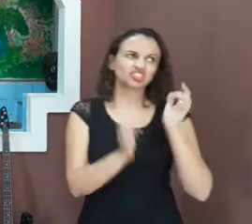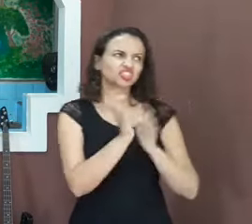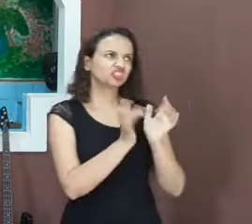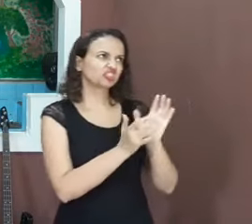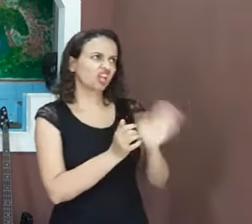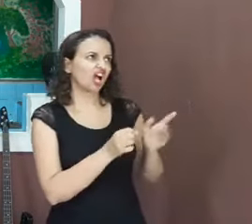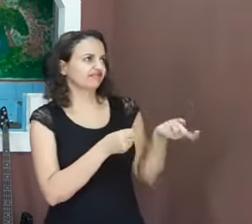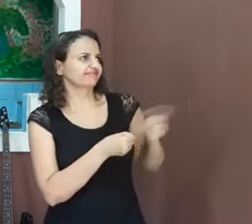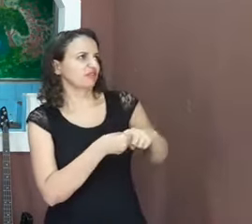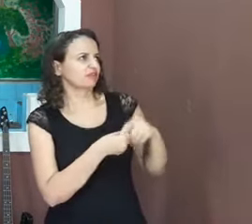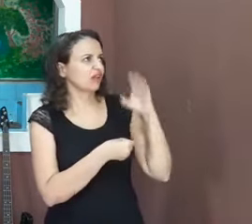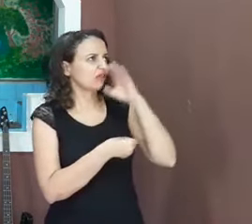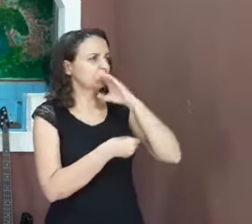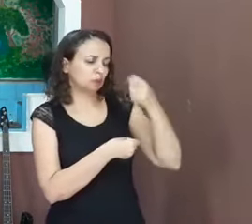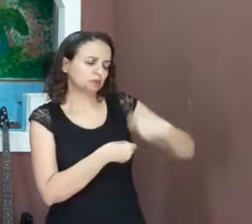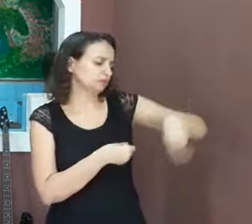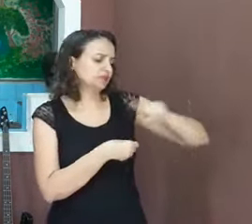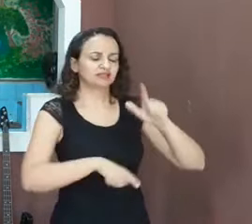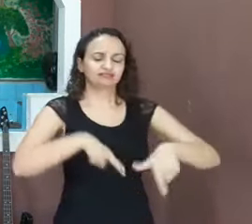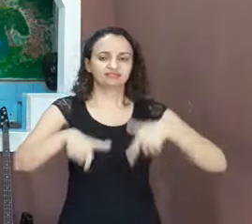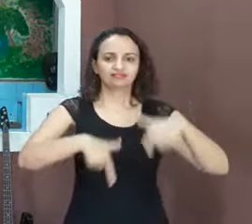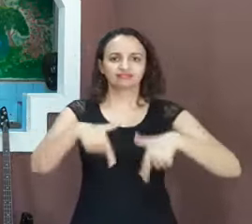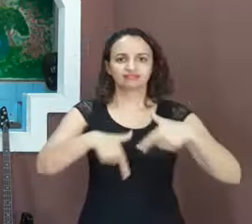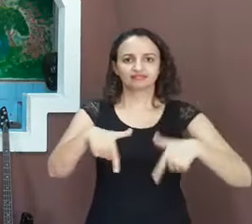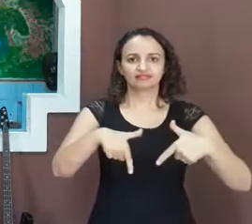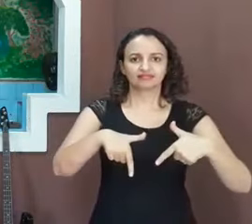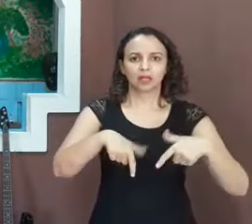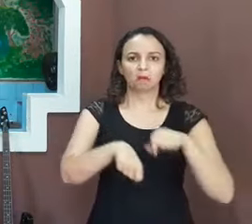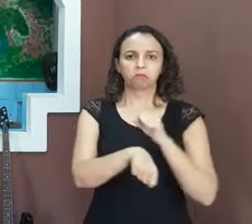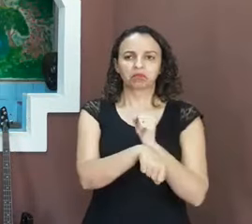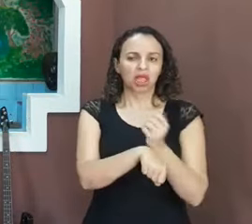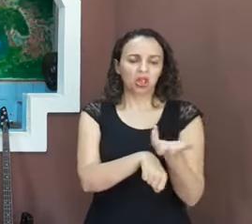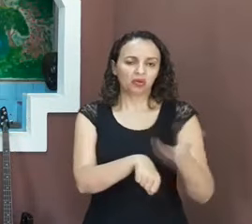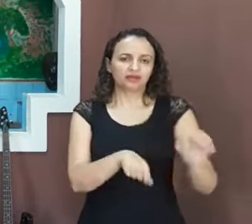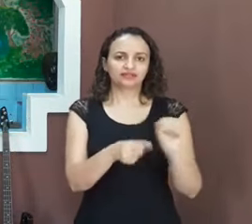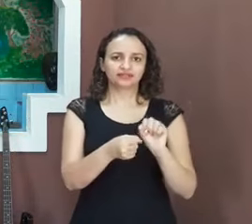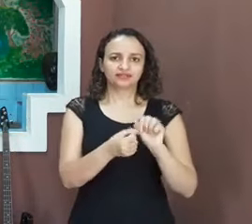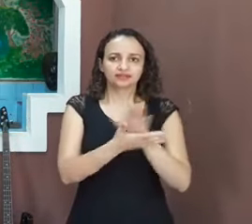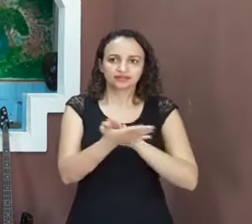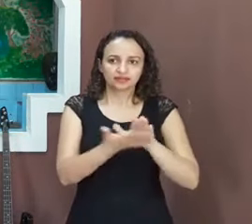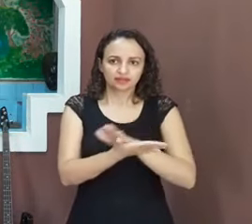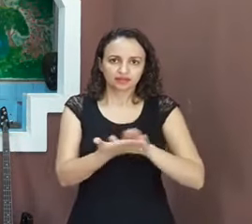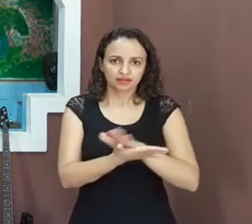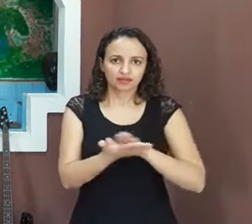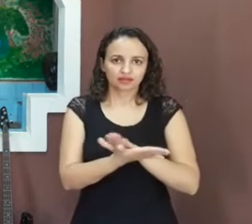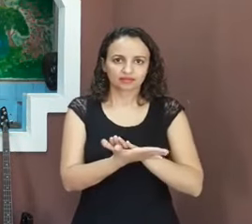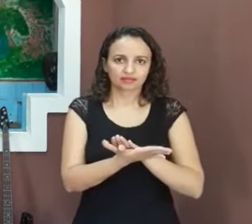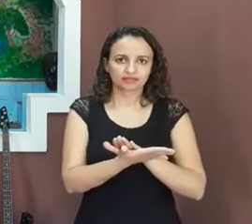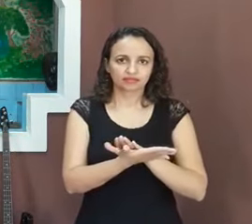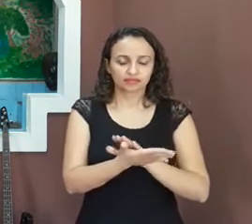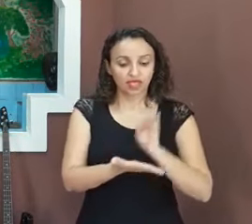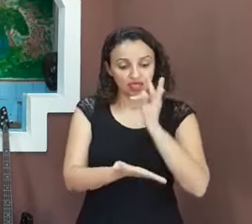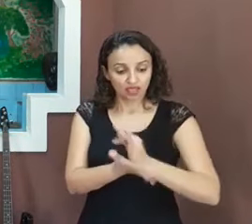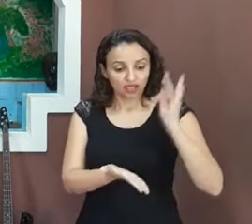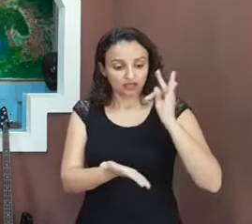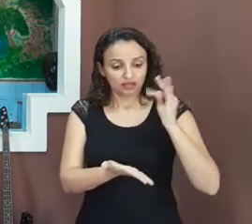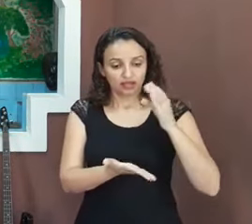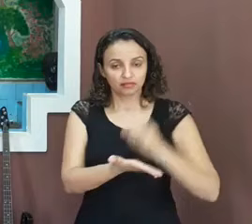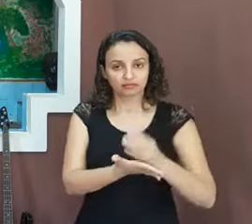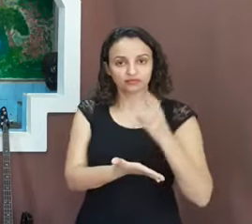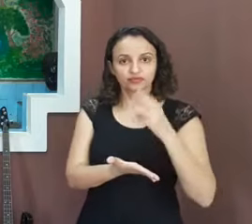verbete, né, coloca a condição que ele não quer se envolver. Olha o que diz 2 Tessalonicenses capítulo 3, versículo